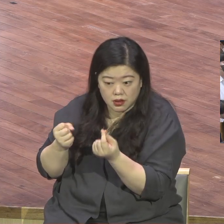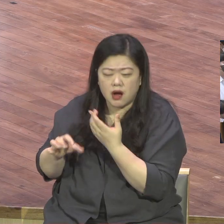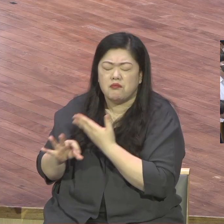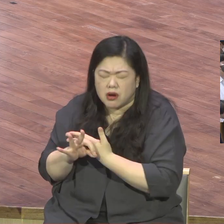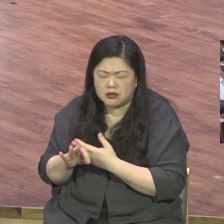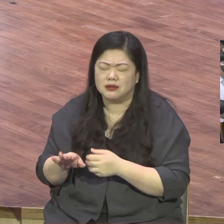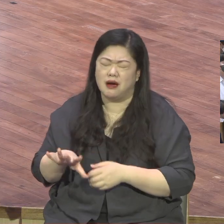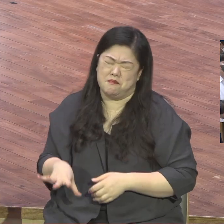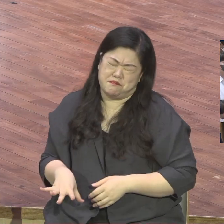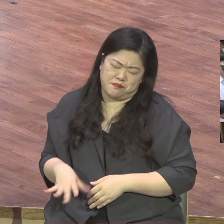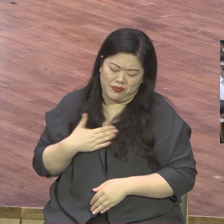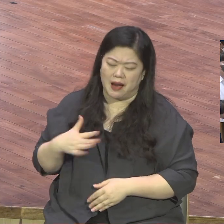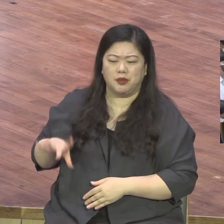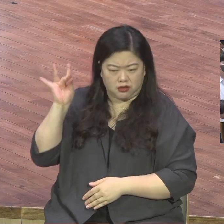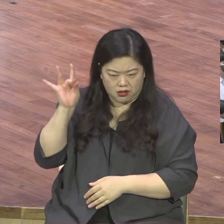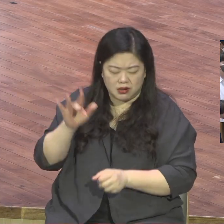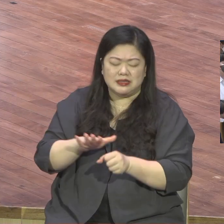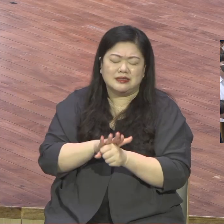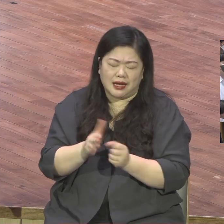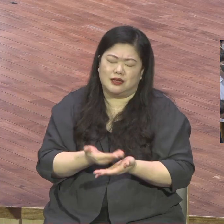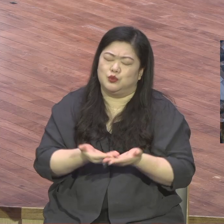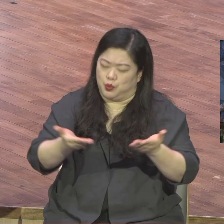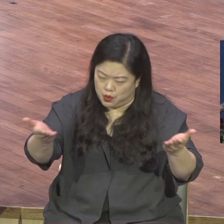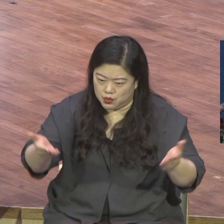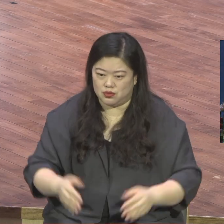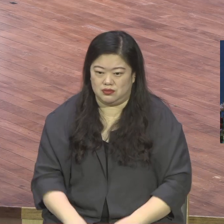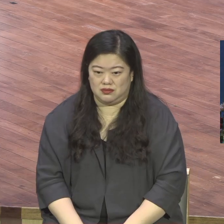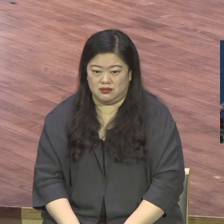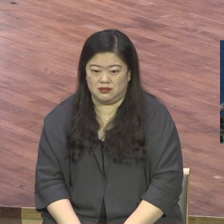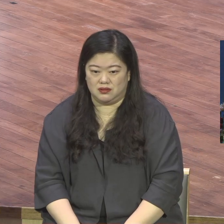본문에서 사도 바울은 악을 미워하고 선에